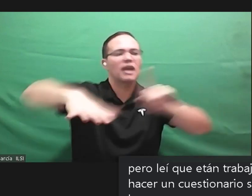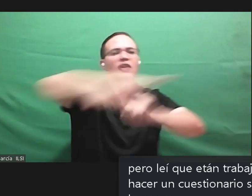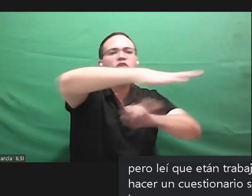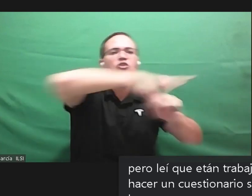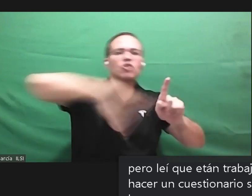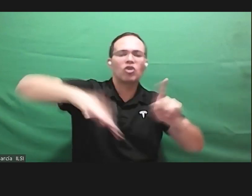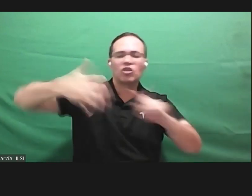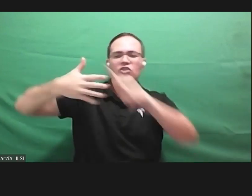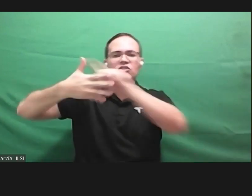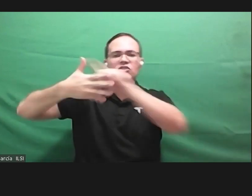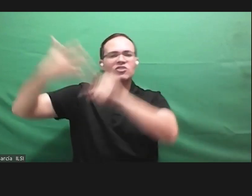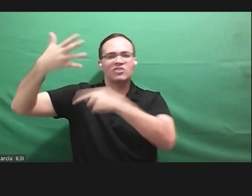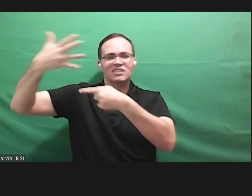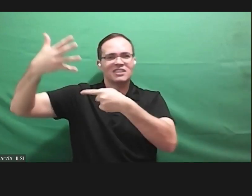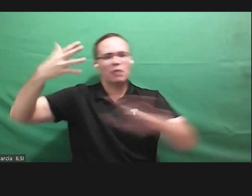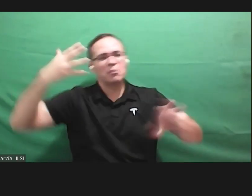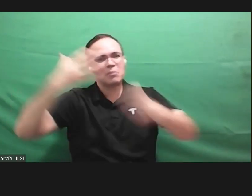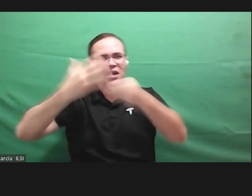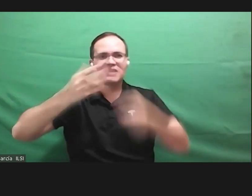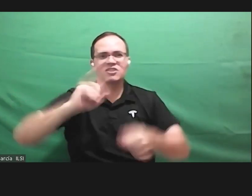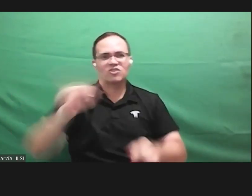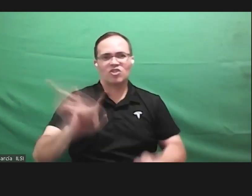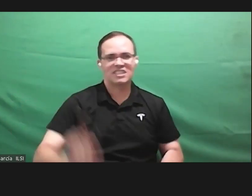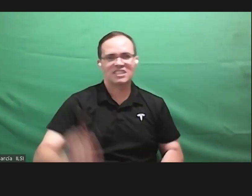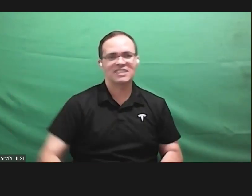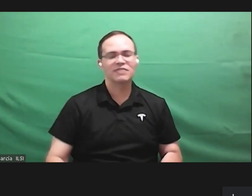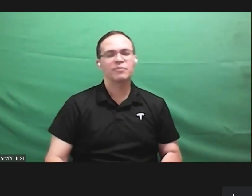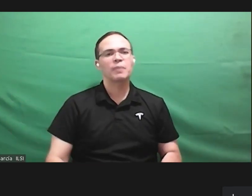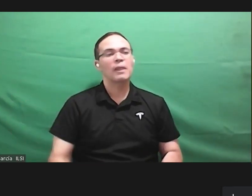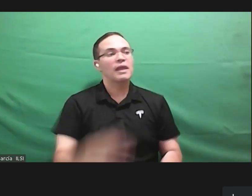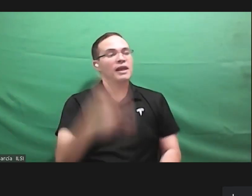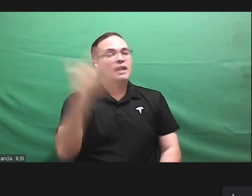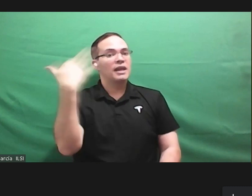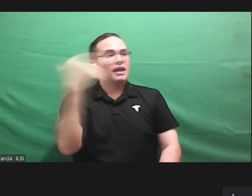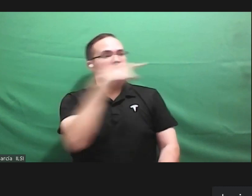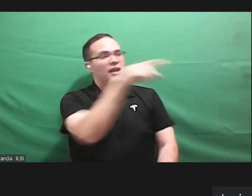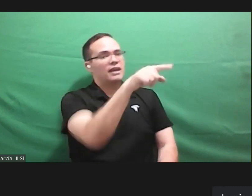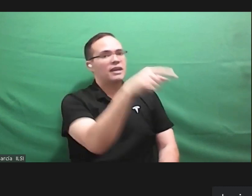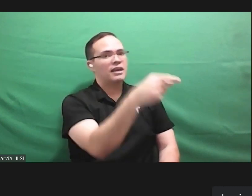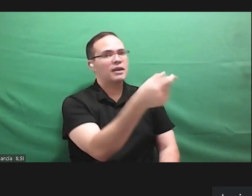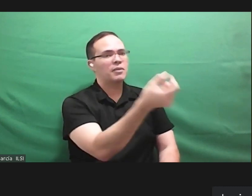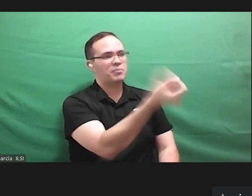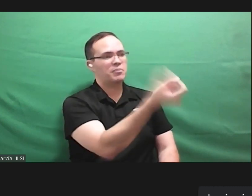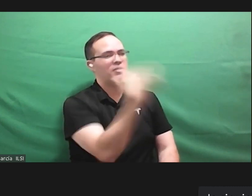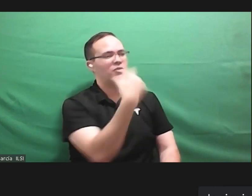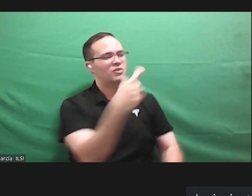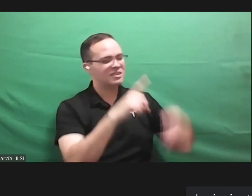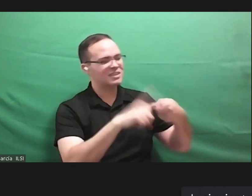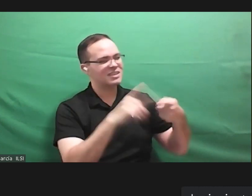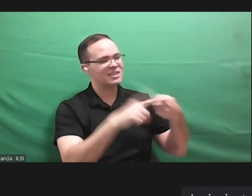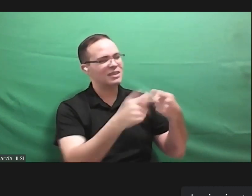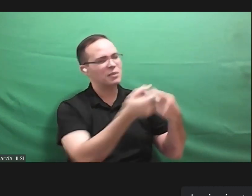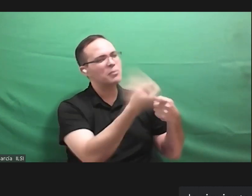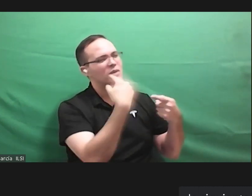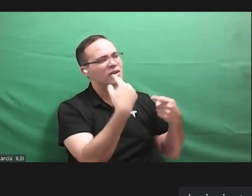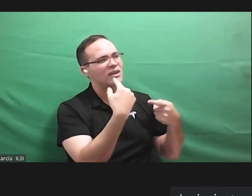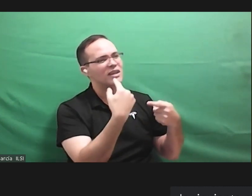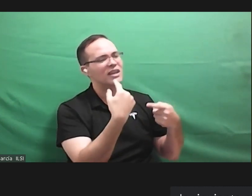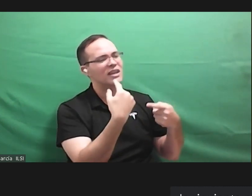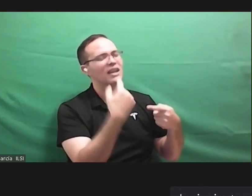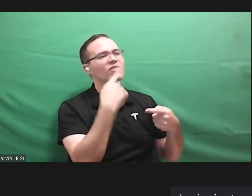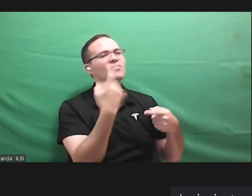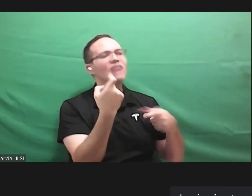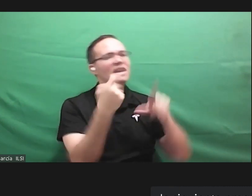la primera pregunta que tenías, Carlos, era en relación a cuáles son los factores que no han permitido desarrollar estadísticas